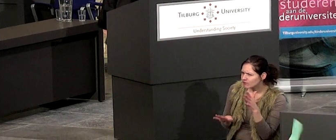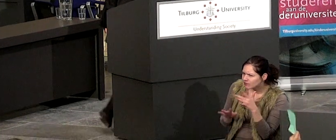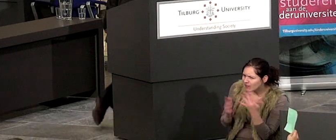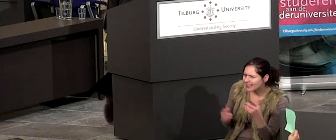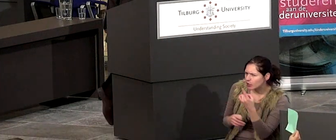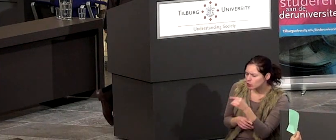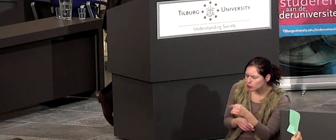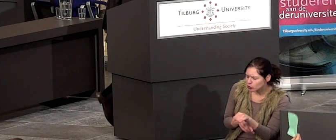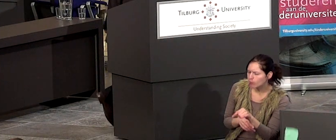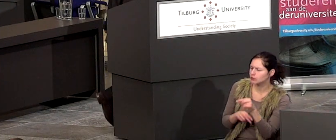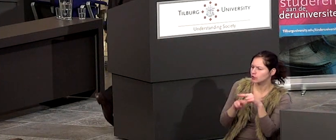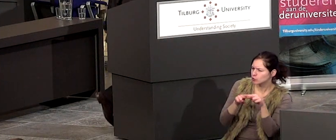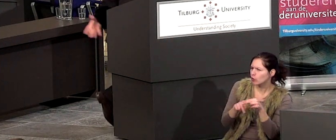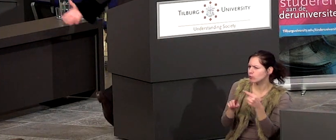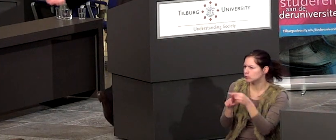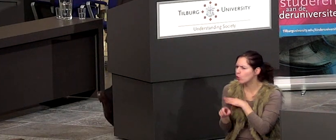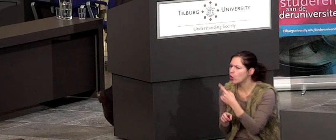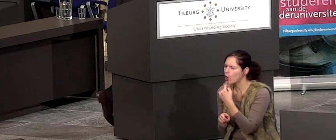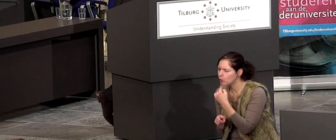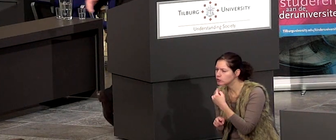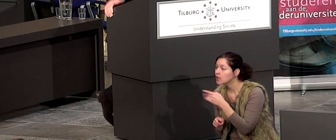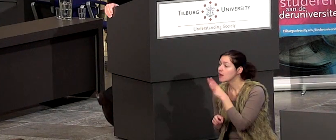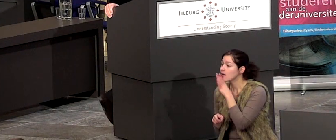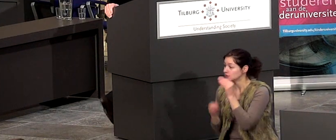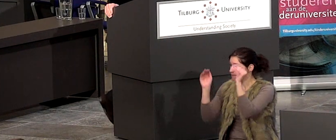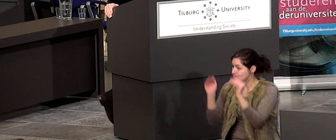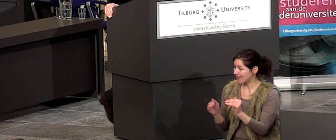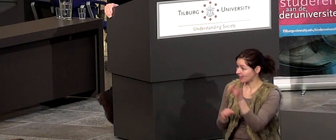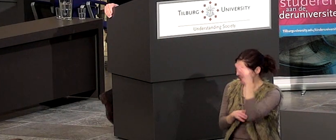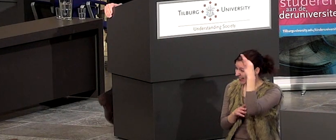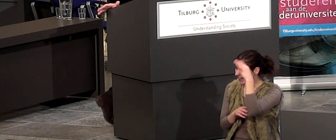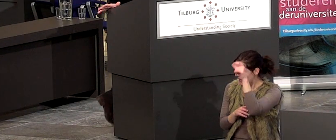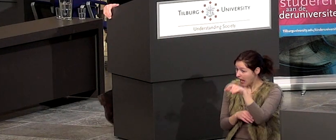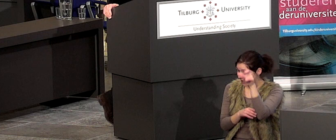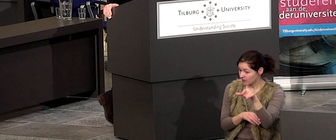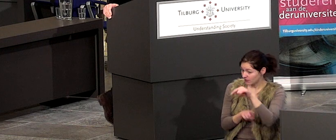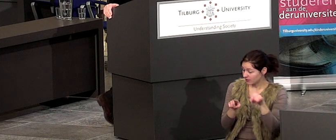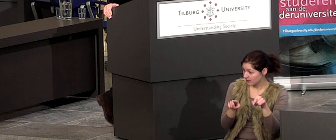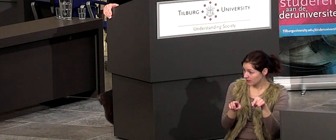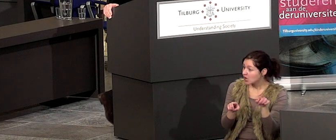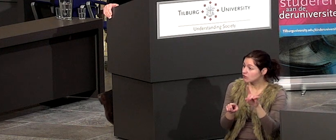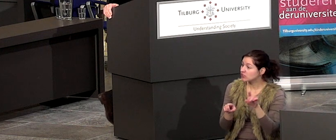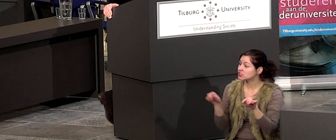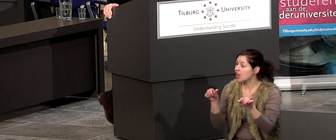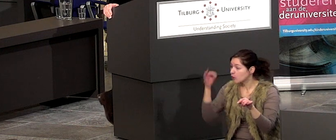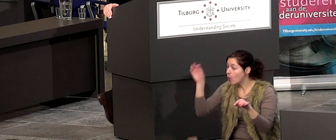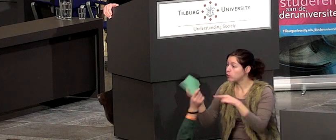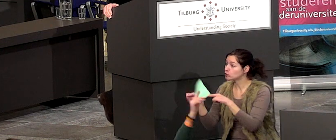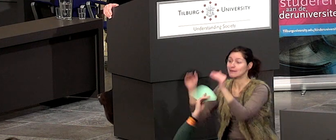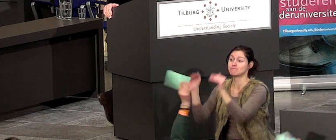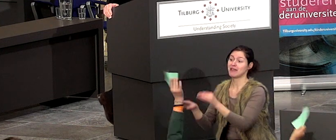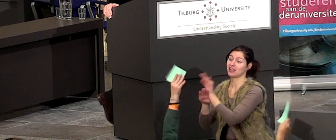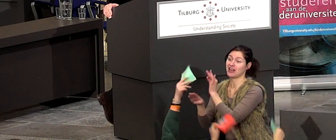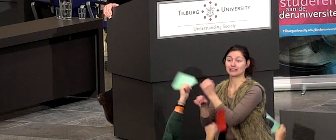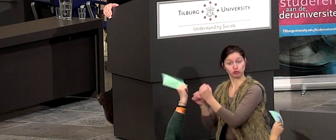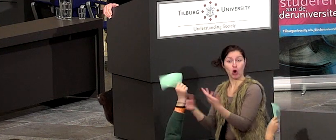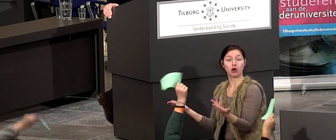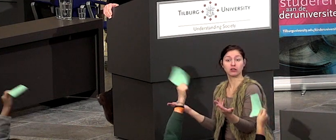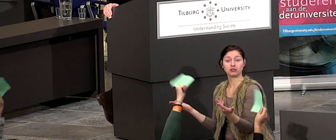zaal. Maar als je nou minder leraren hebt dan je nodig hebt, hè, dan zou een oplossing kunnen zijn gewoon minder lessen geven.